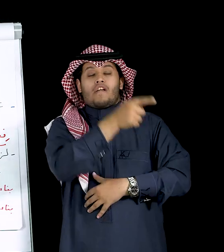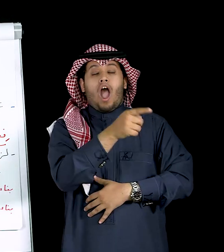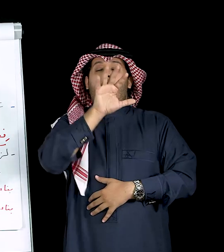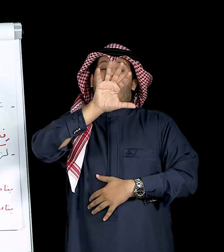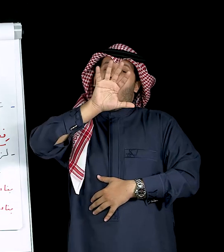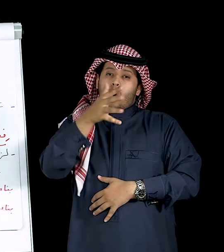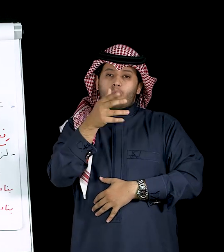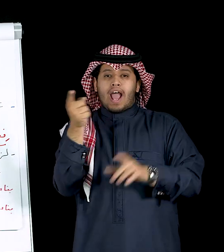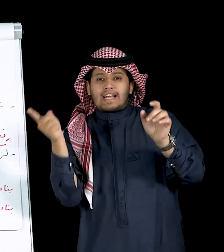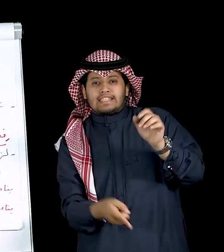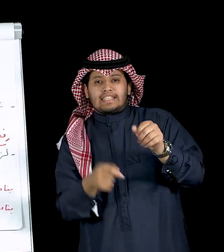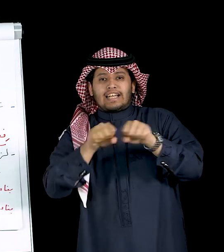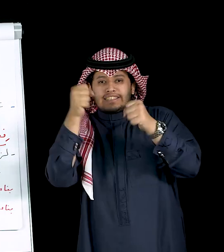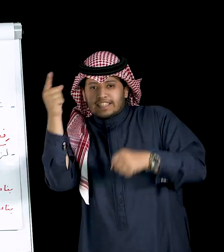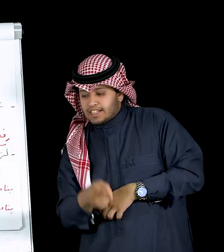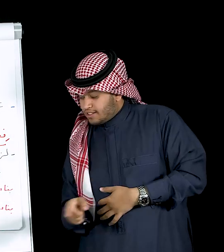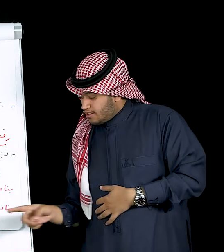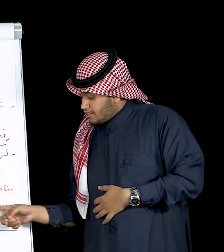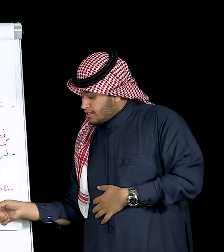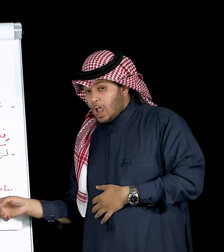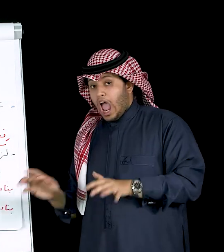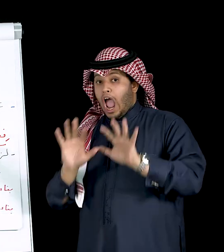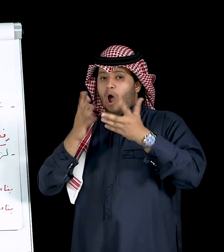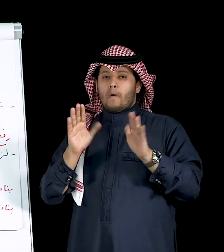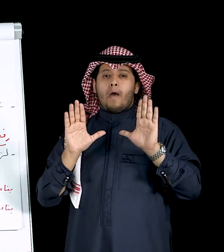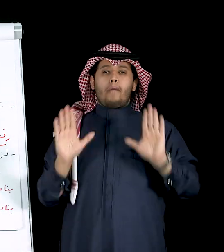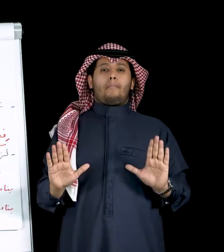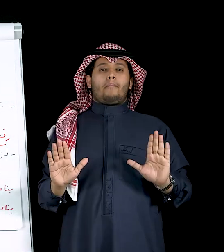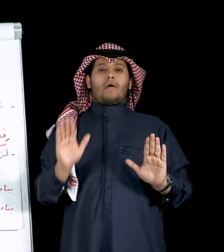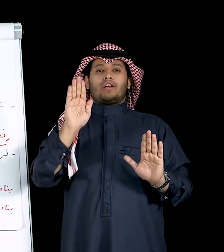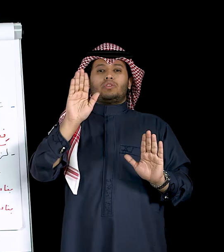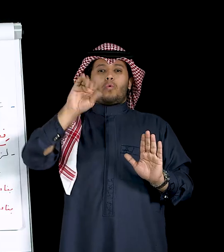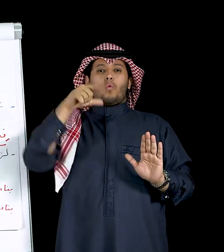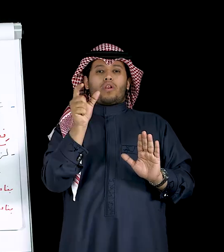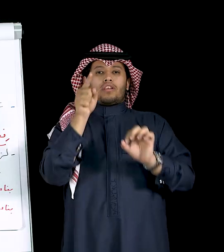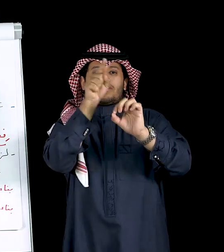على الكسر أو بناء على السكون.